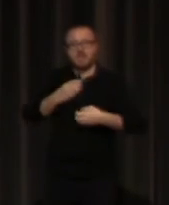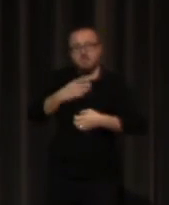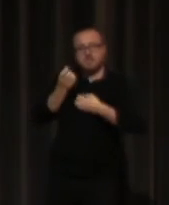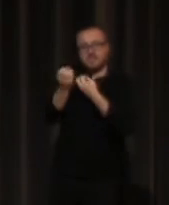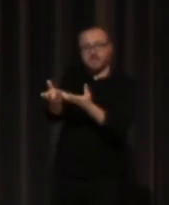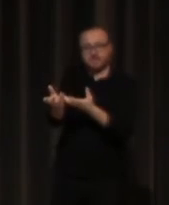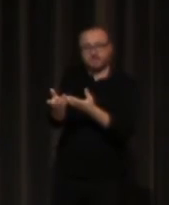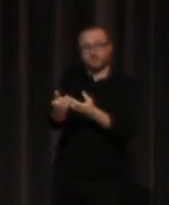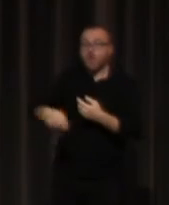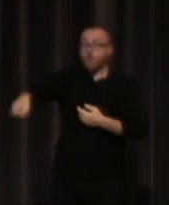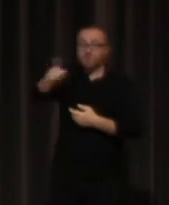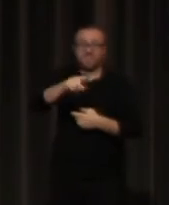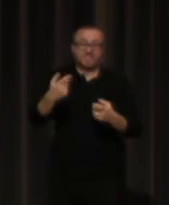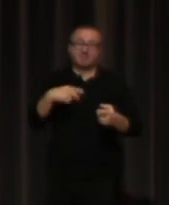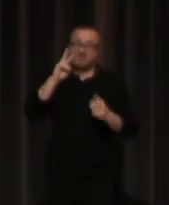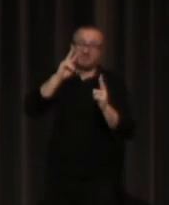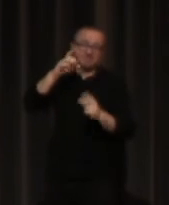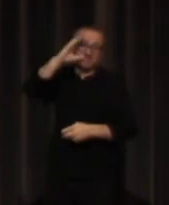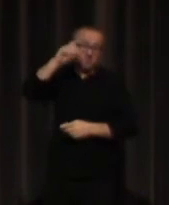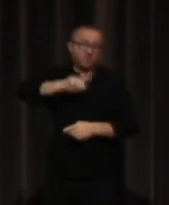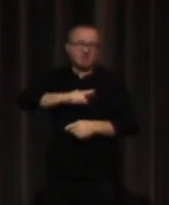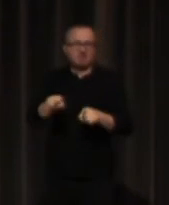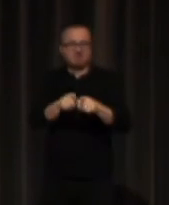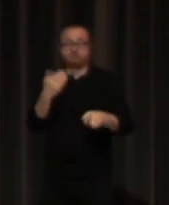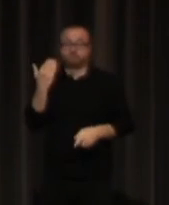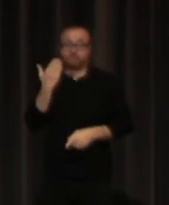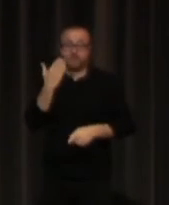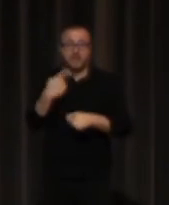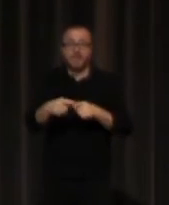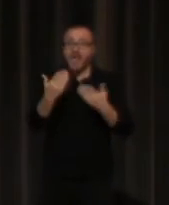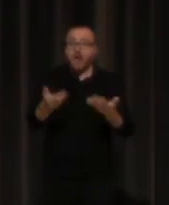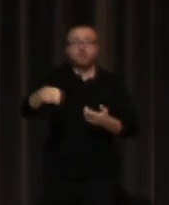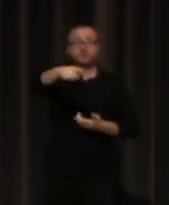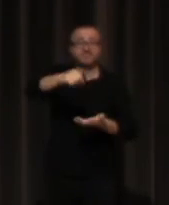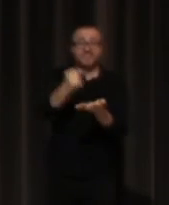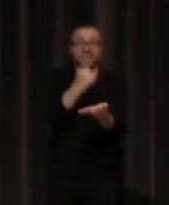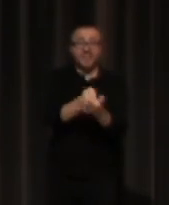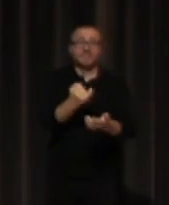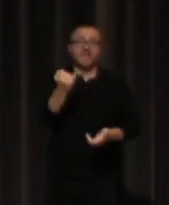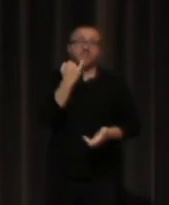a classe per aprendre a utilitzar bé llengües diverses, però en